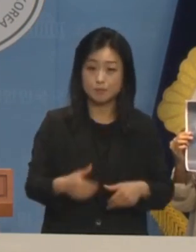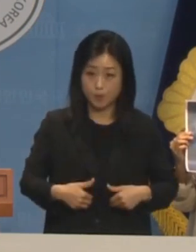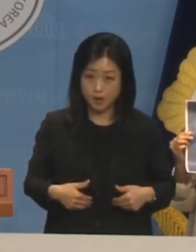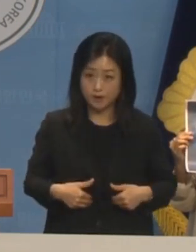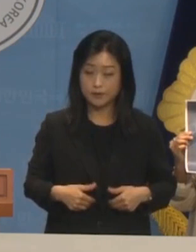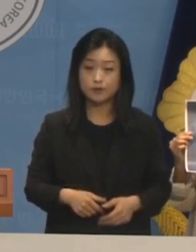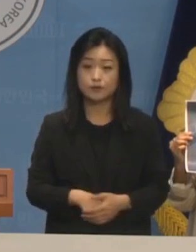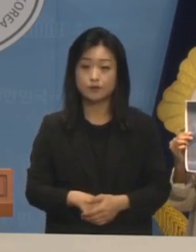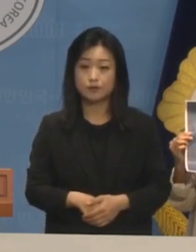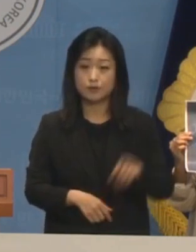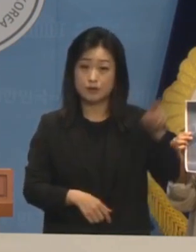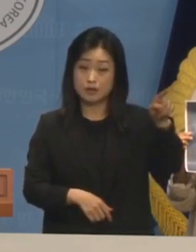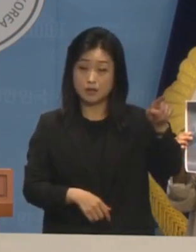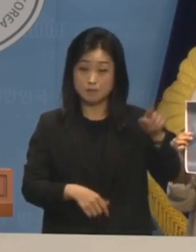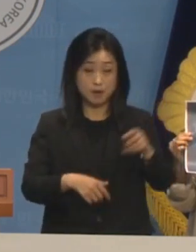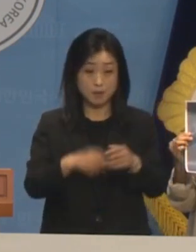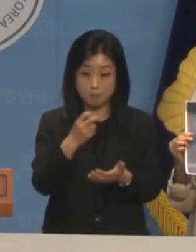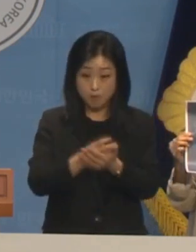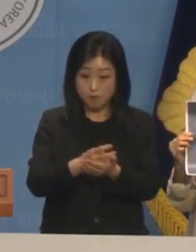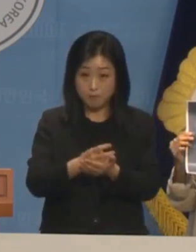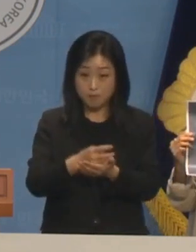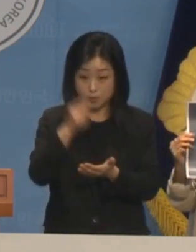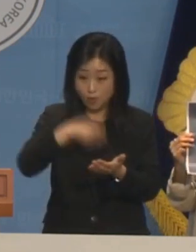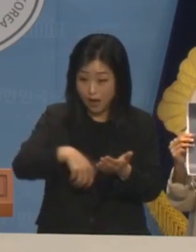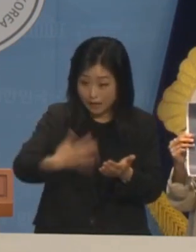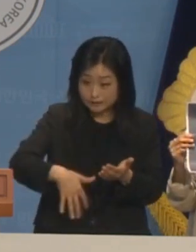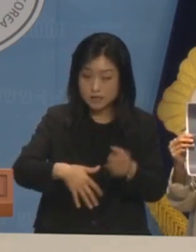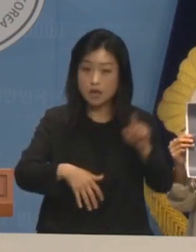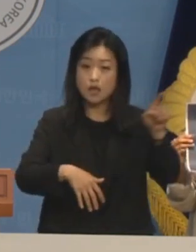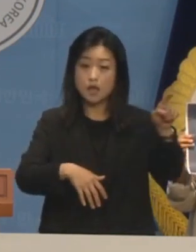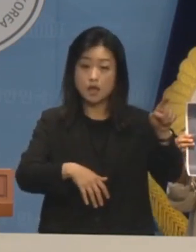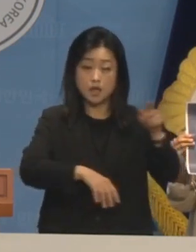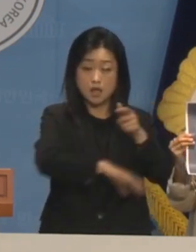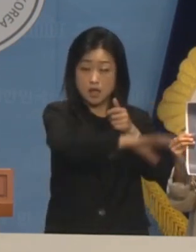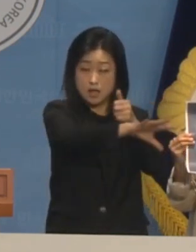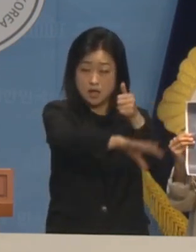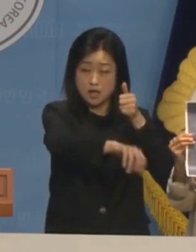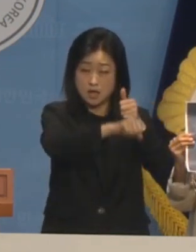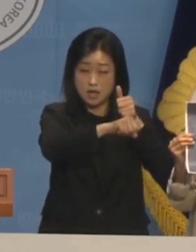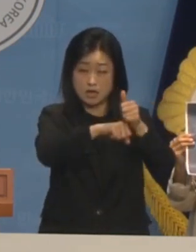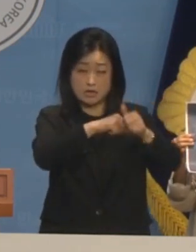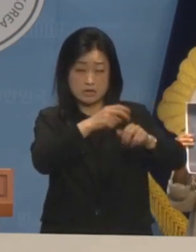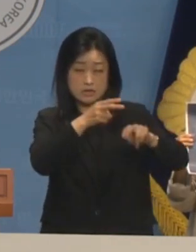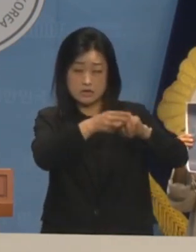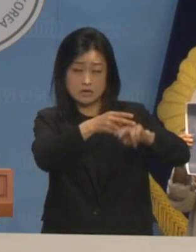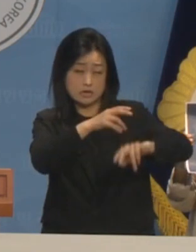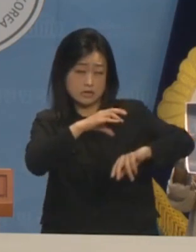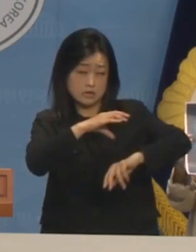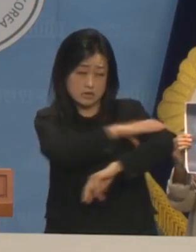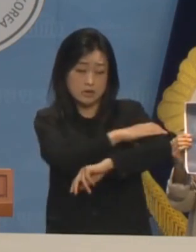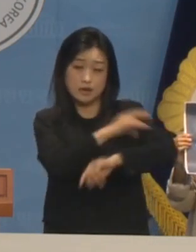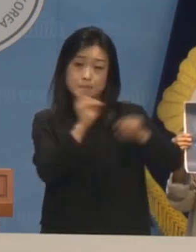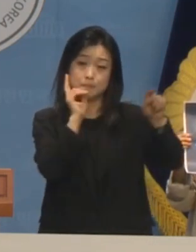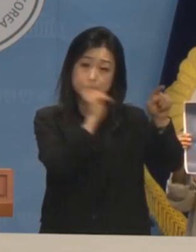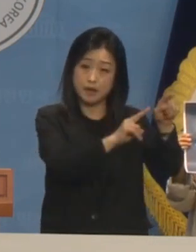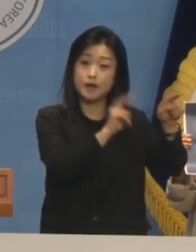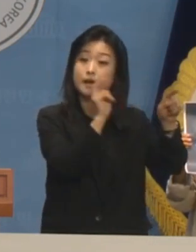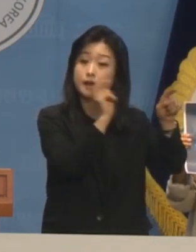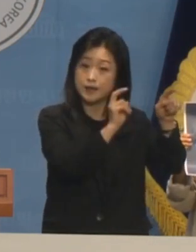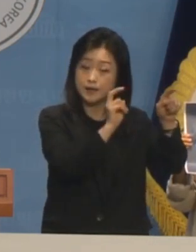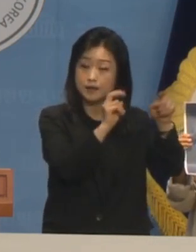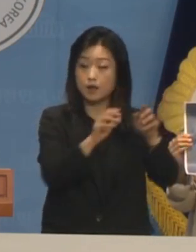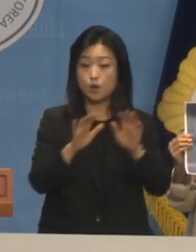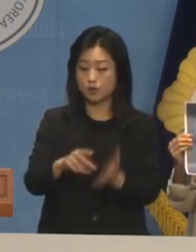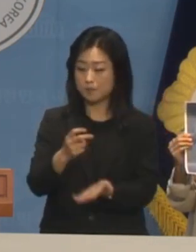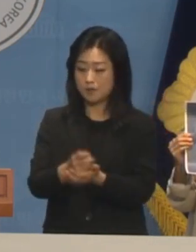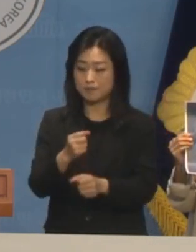시장의 독과점화는 더욱 공고해지고 이용자 보호는 요원해질 것입니다. 오늘의 온라인 플랫폼 독점 규제법